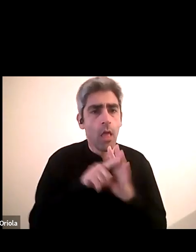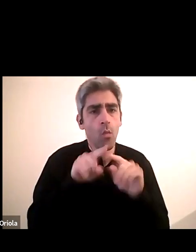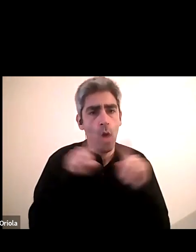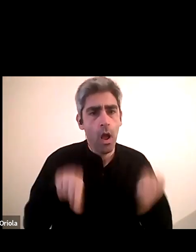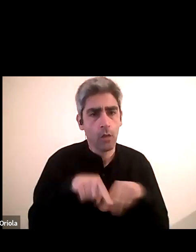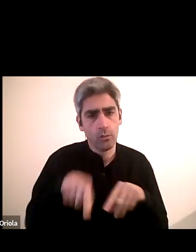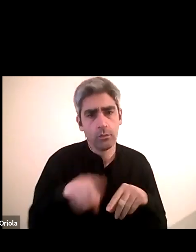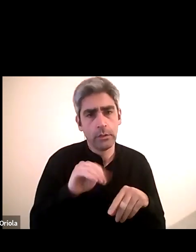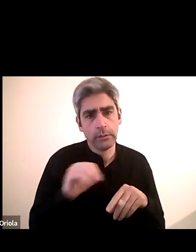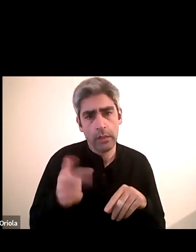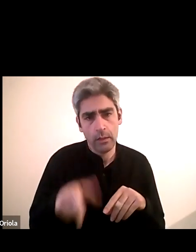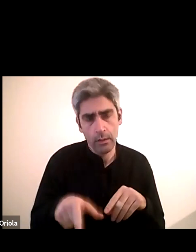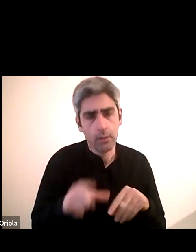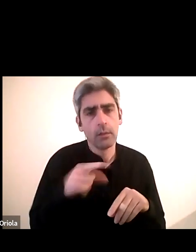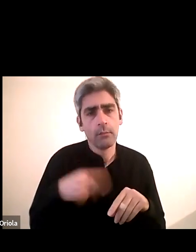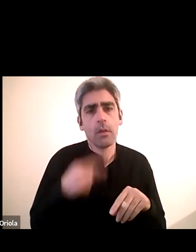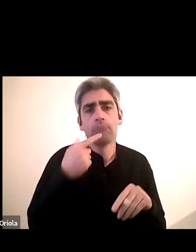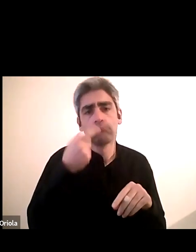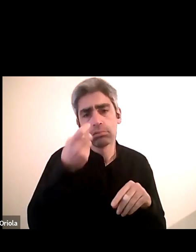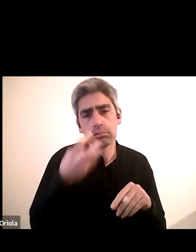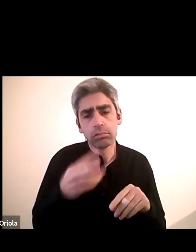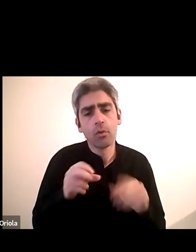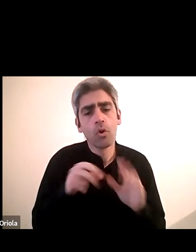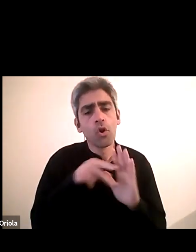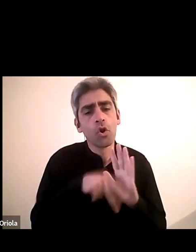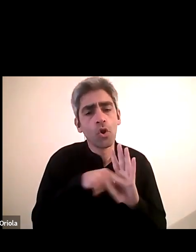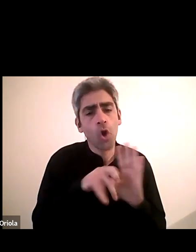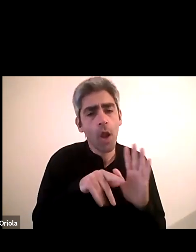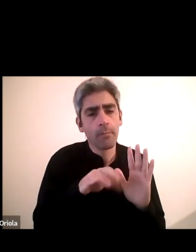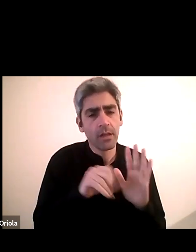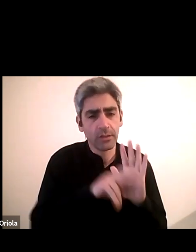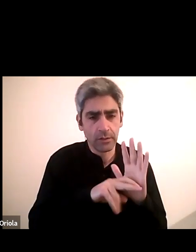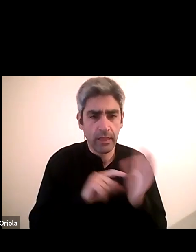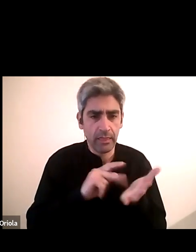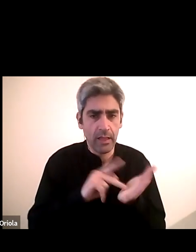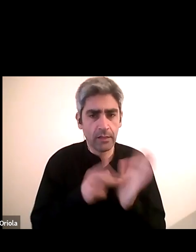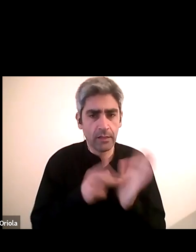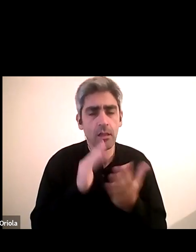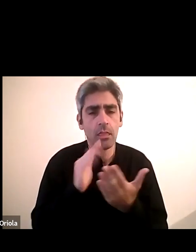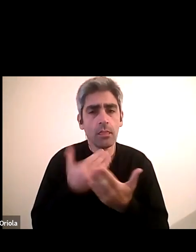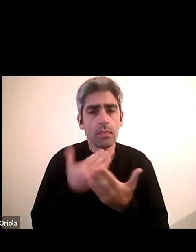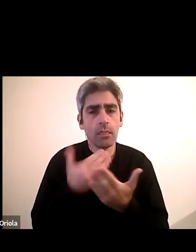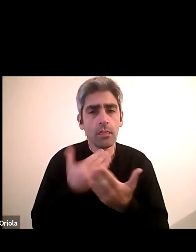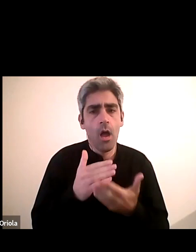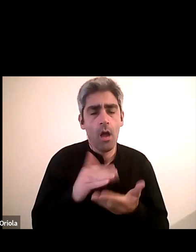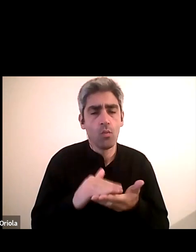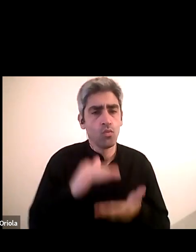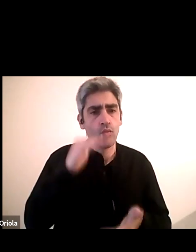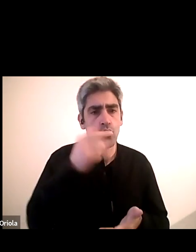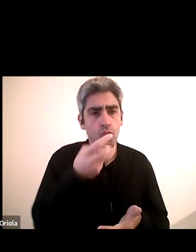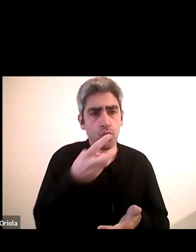e temos um corpo enorme de normas técnicas que faz com que a maior parte